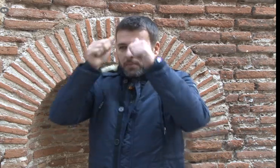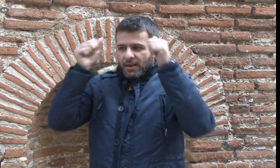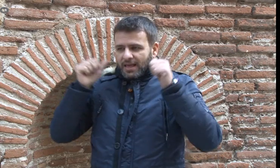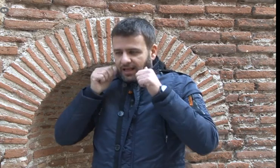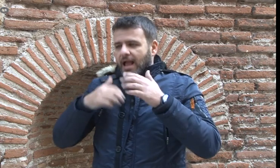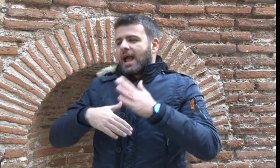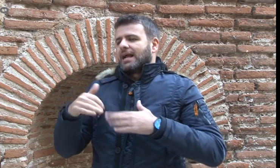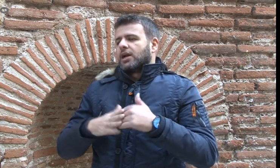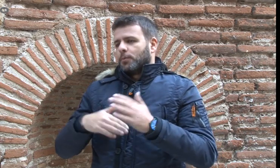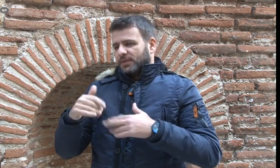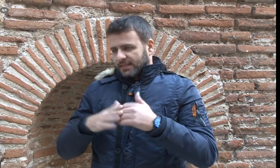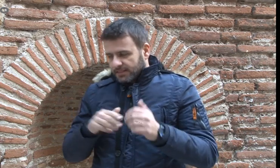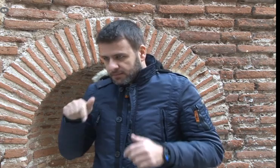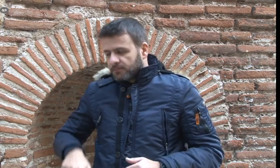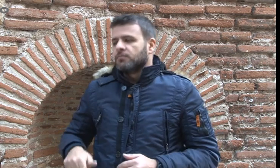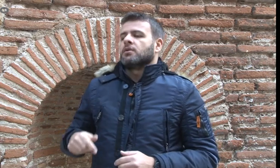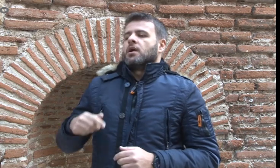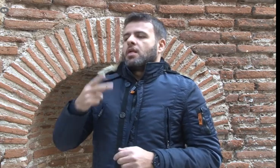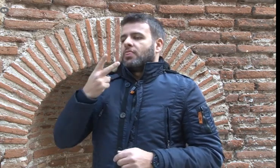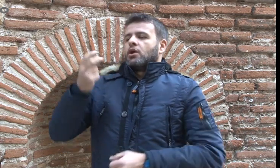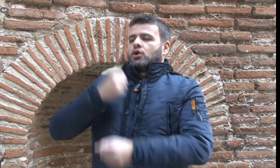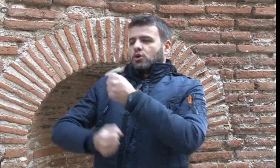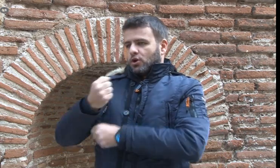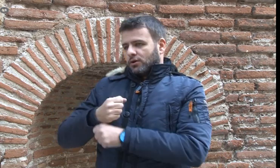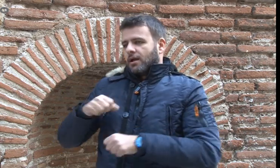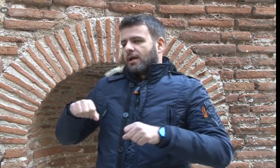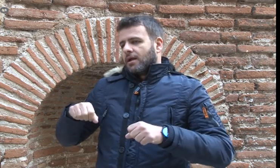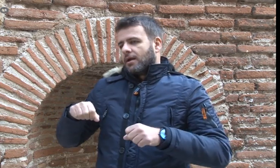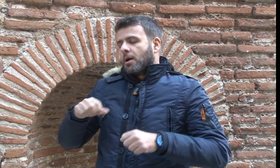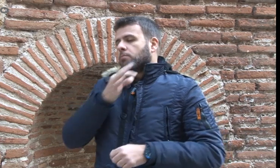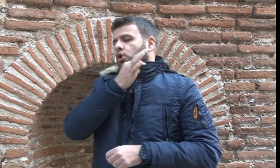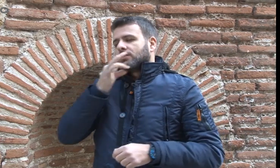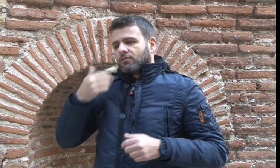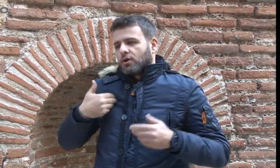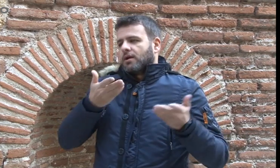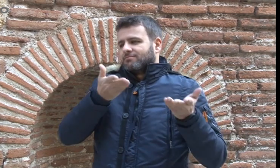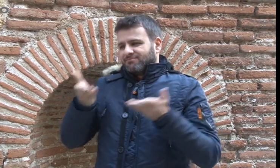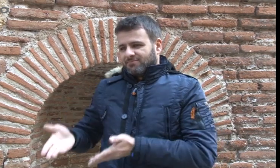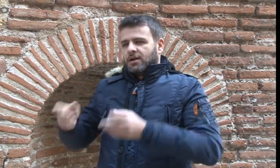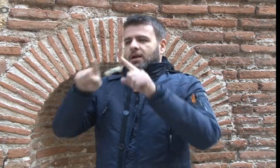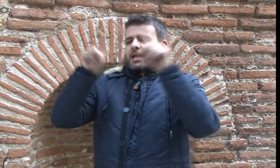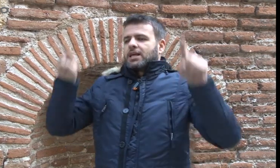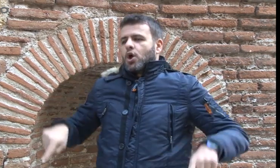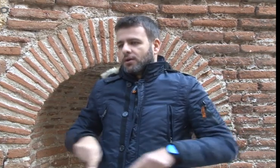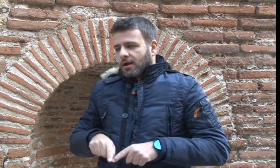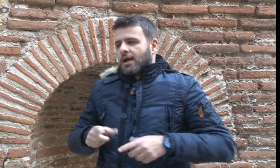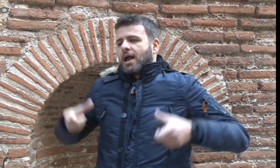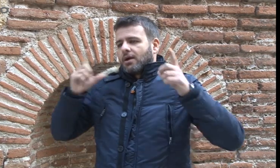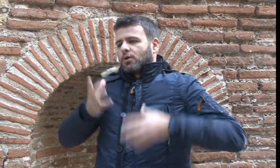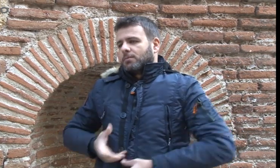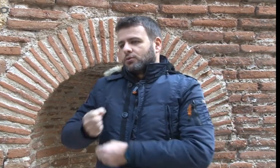Έρχομαι στην εκκλησία της Αχυροποίητου εδώ και 2 χρόνια. Για πρώτη φορά ήρθα πριν